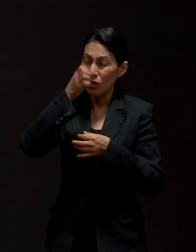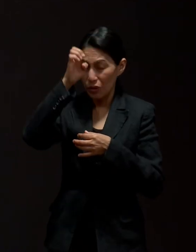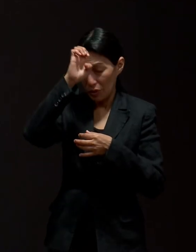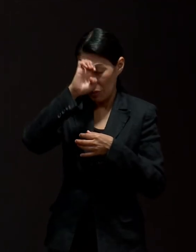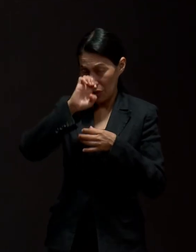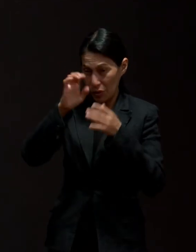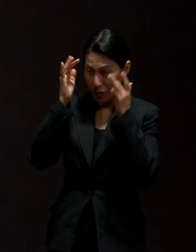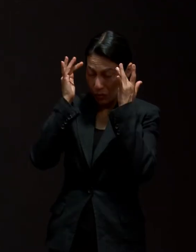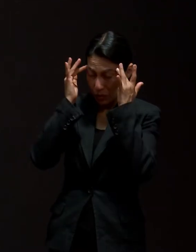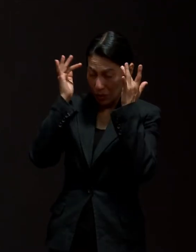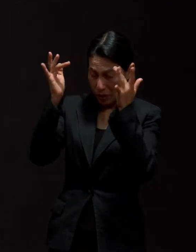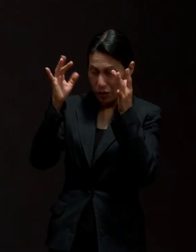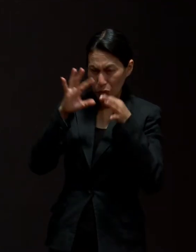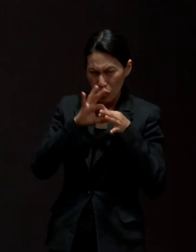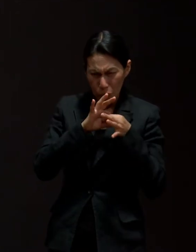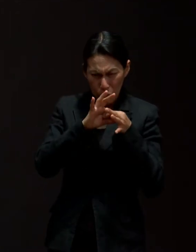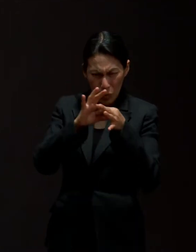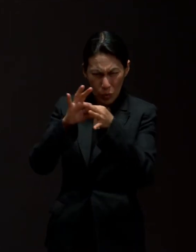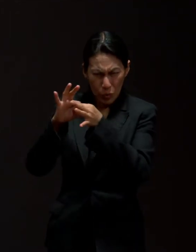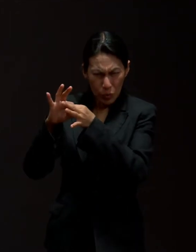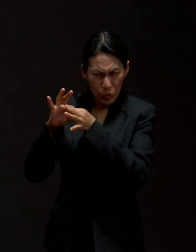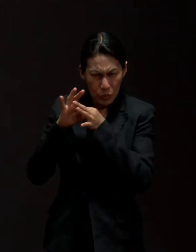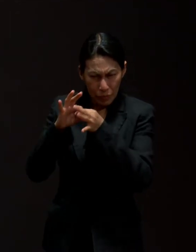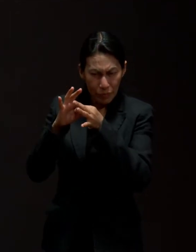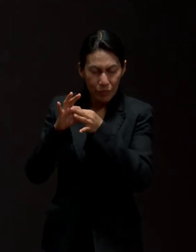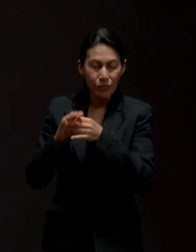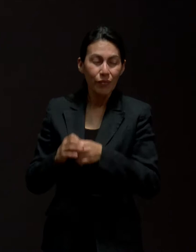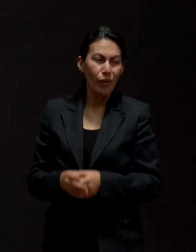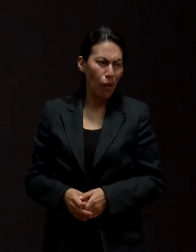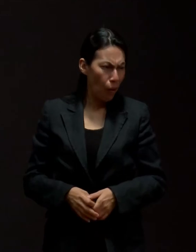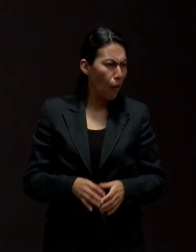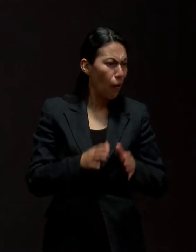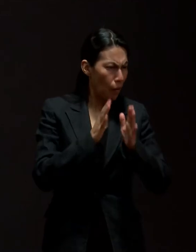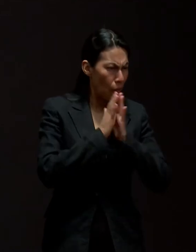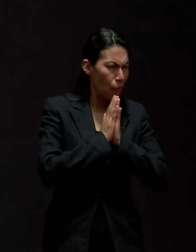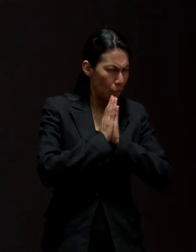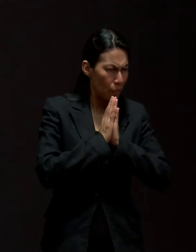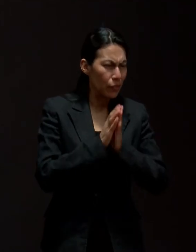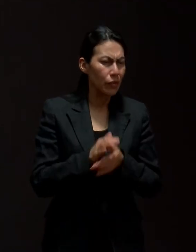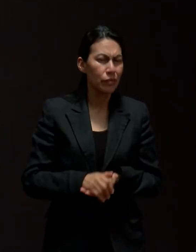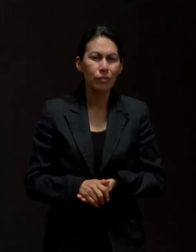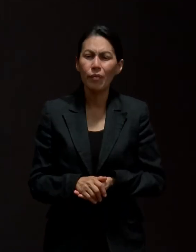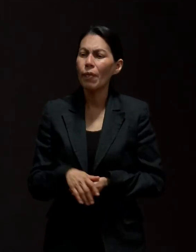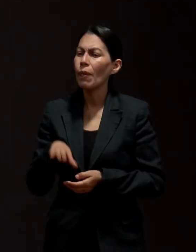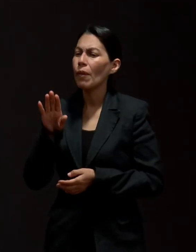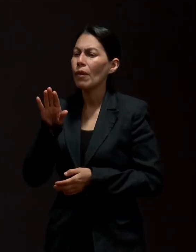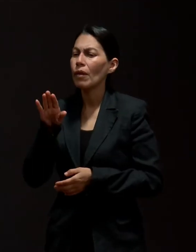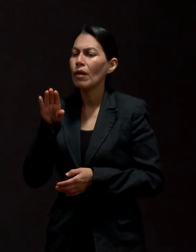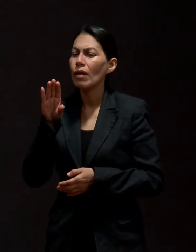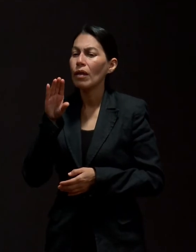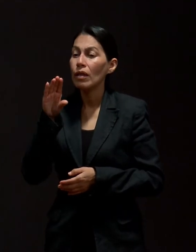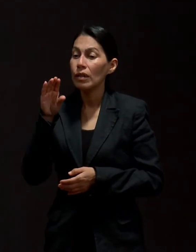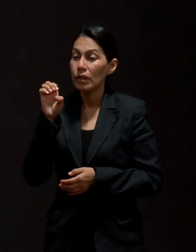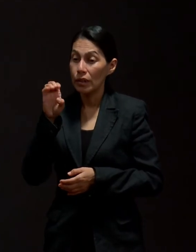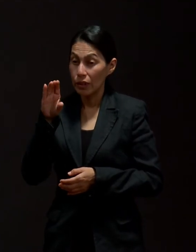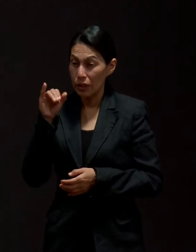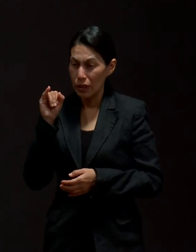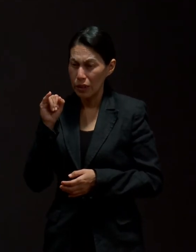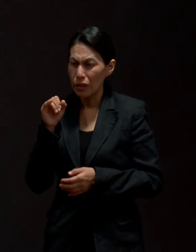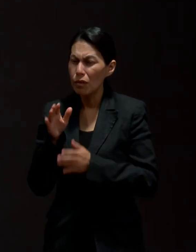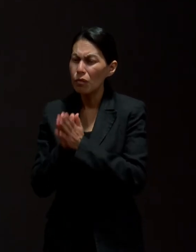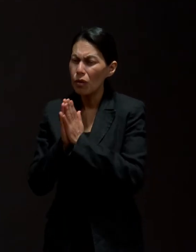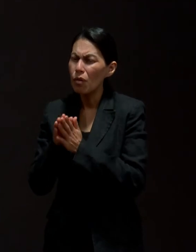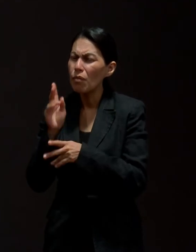la experiencia de oración y de la experiencia con el Espíritu Santo. Cuéntenos algo, Ceci, sobre